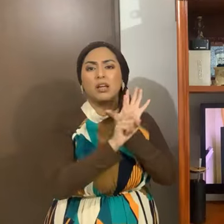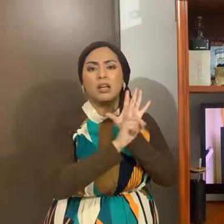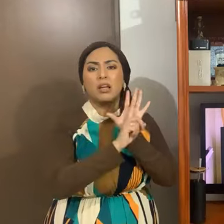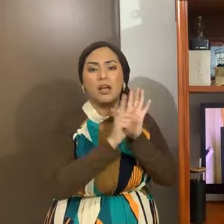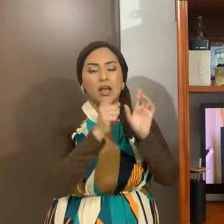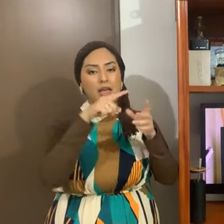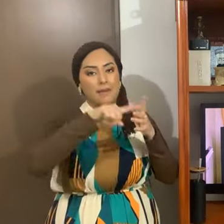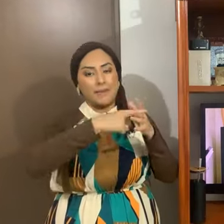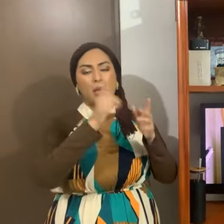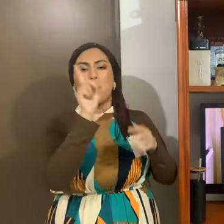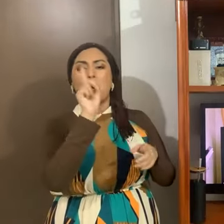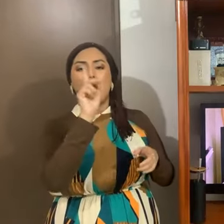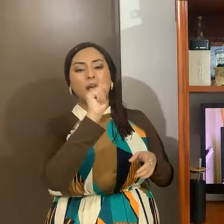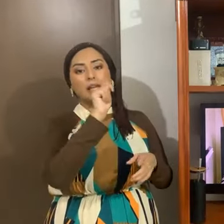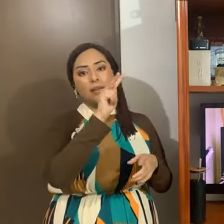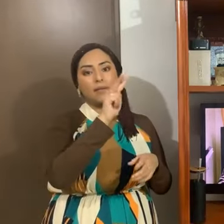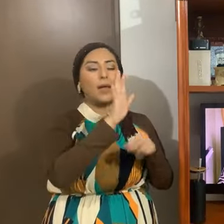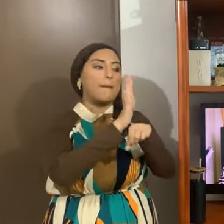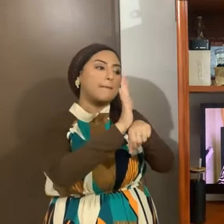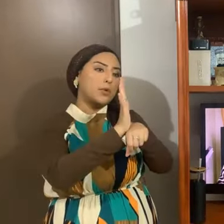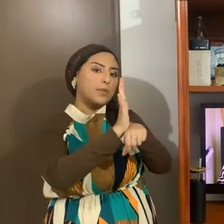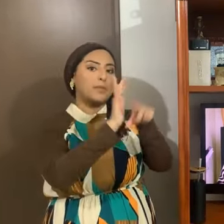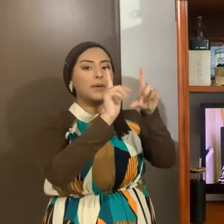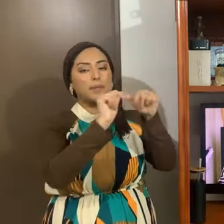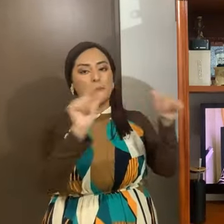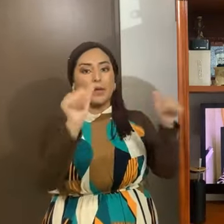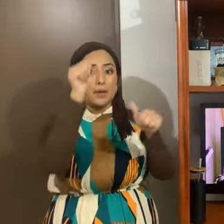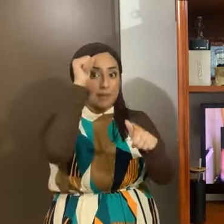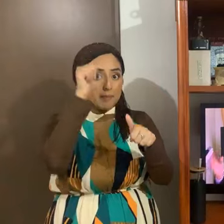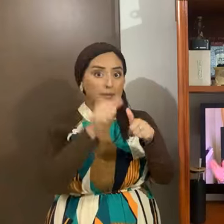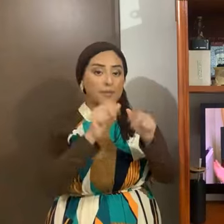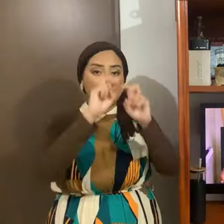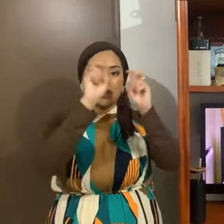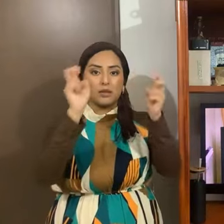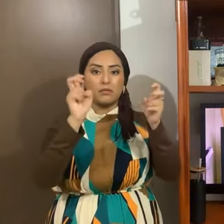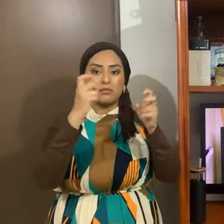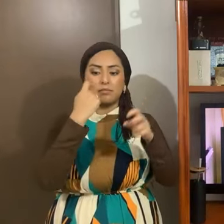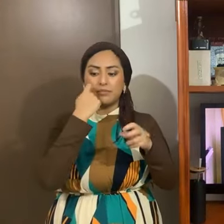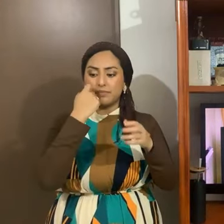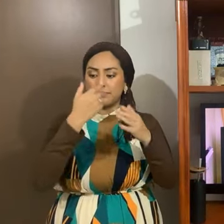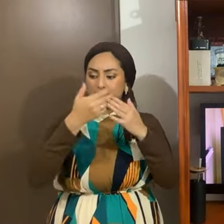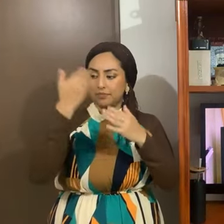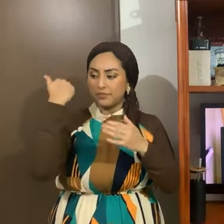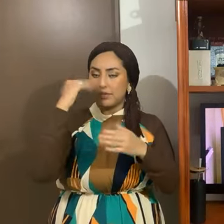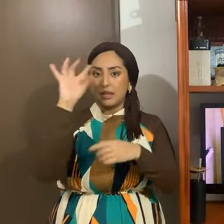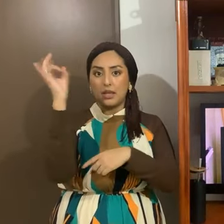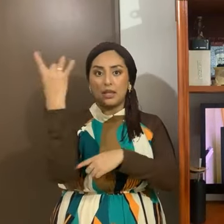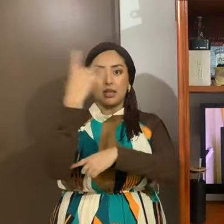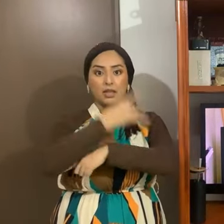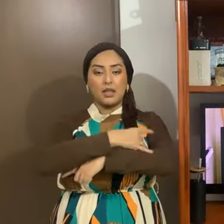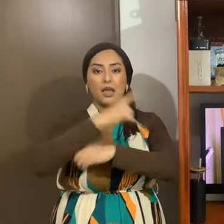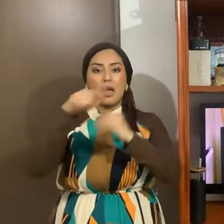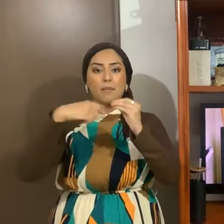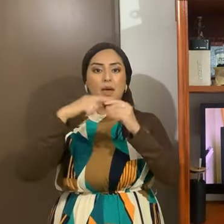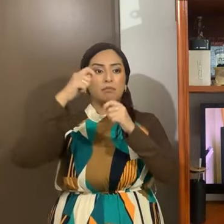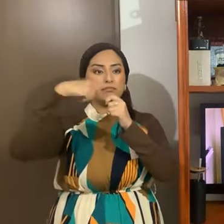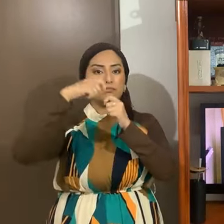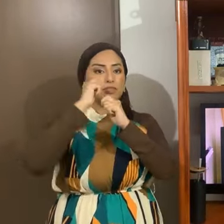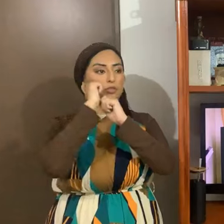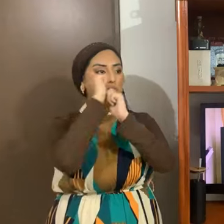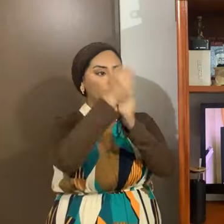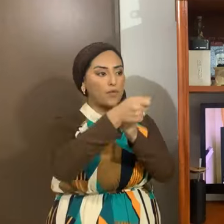la televisión, en las películas, etcétera, etcétera. Recuerden el tema que vimos hace poco, hace 8 días, acerca de los